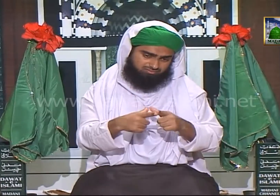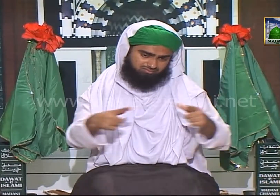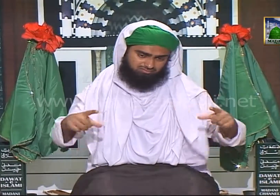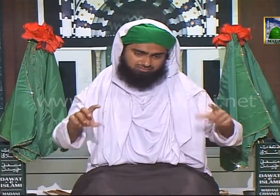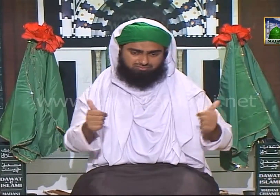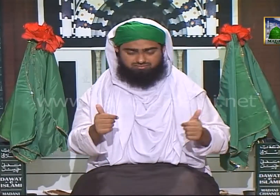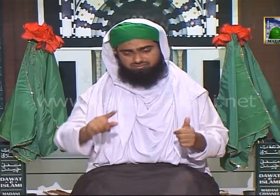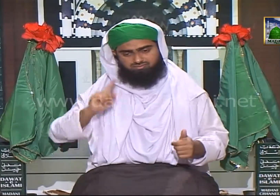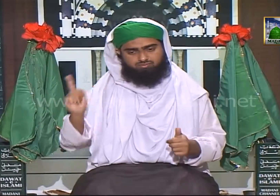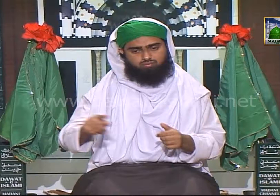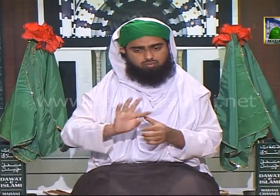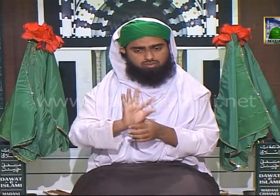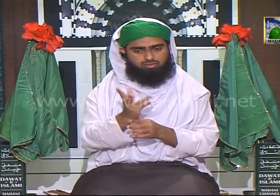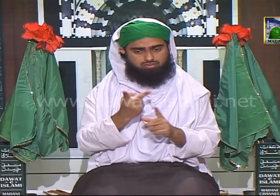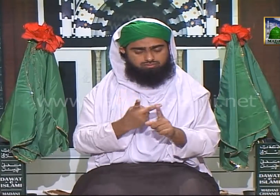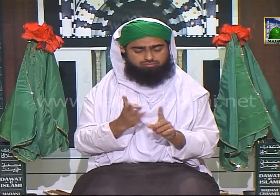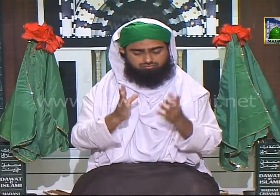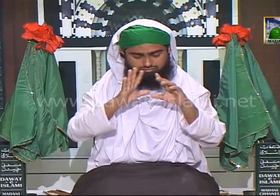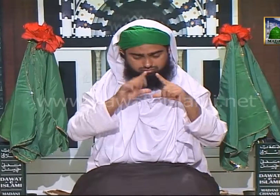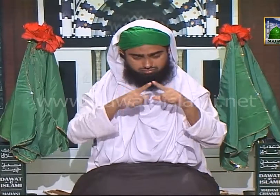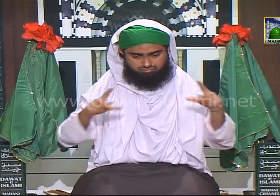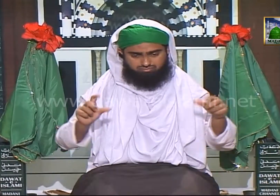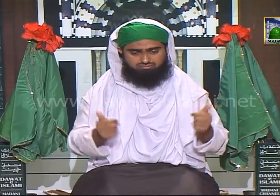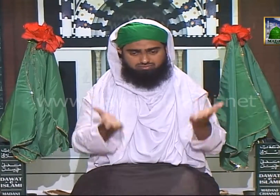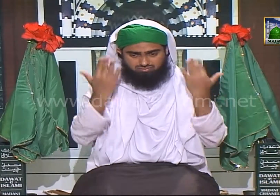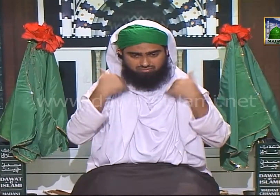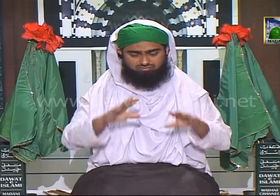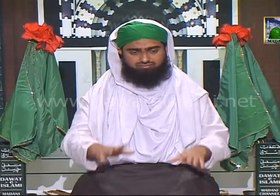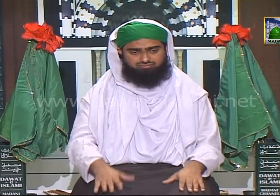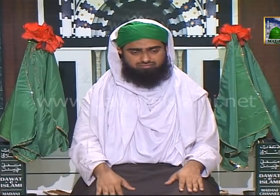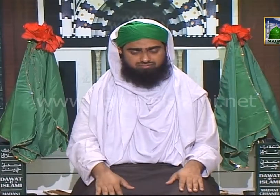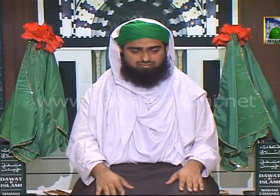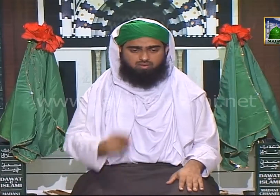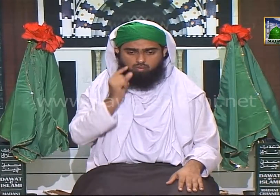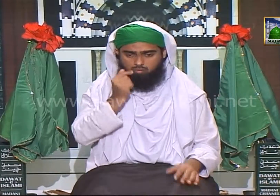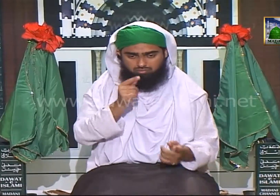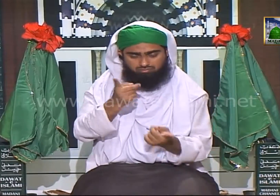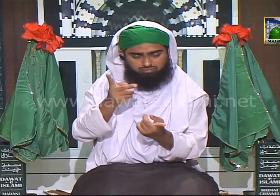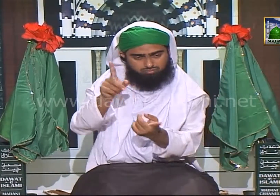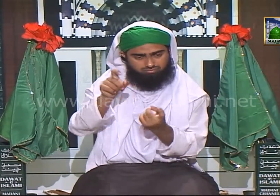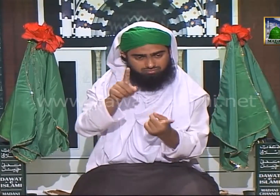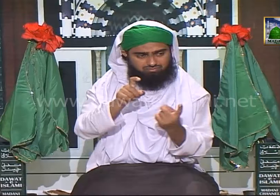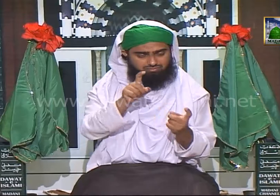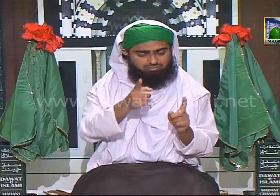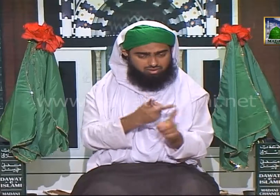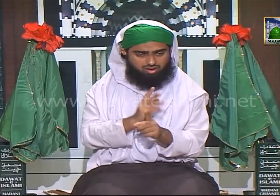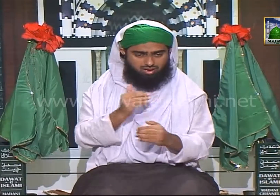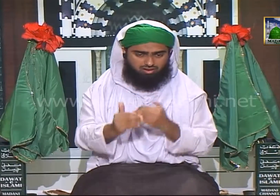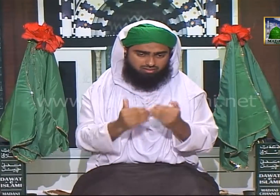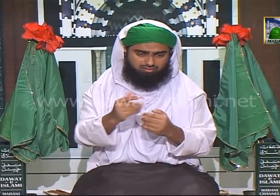معاشرے کی اصلاح ہوگی. معاشرے کی اصلاح ہو گئی تو اس لیے دعوت اسلامی یہ چاہتی ہے کہ فرد کی اصلاح ہو جائے. جب فرد کی اصلاح ہو جائے گی،